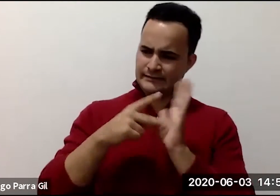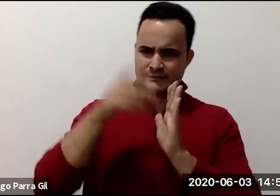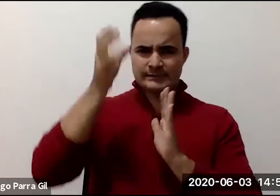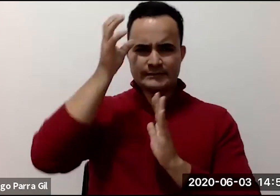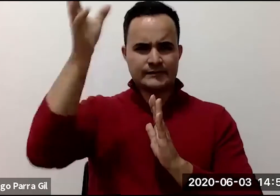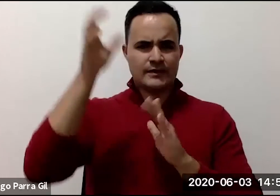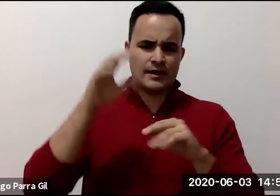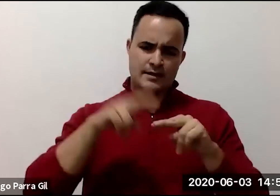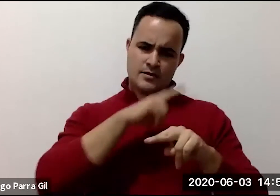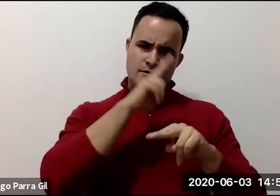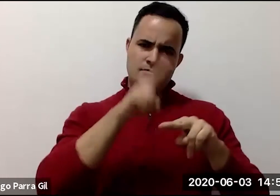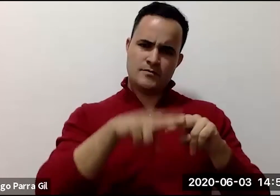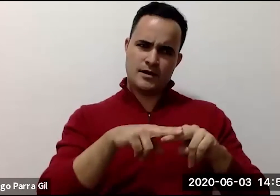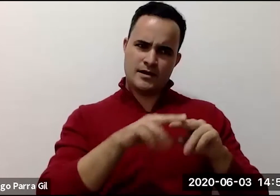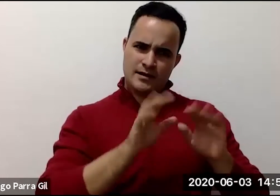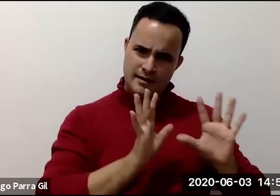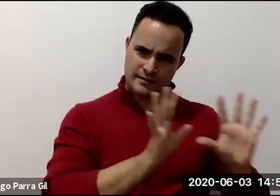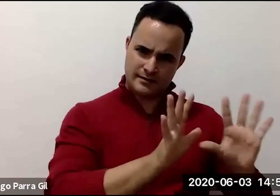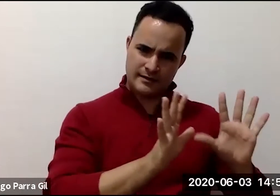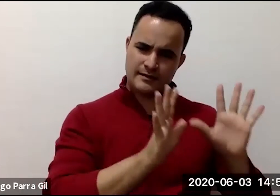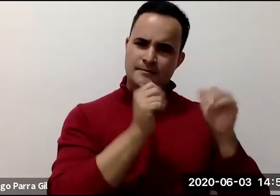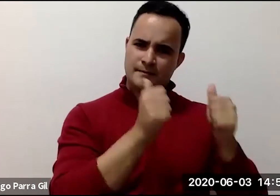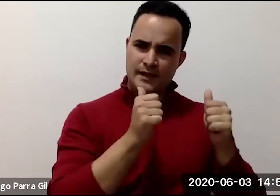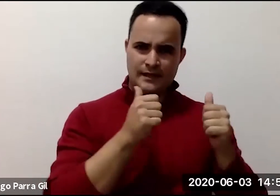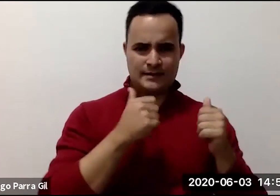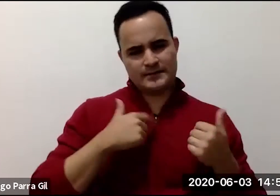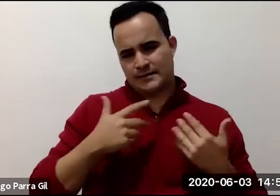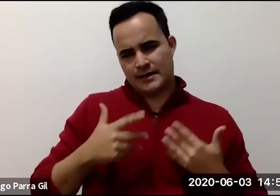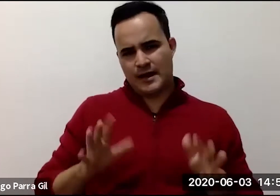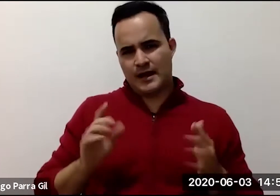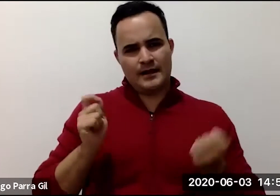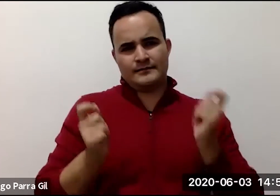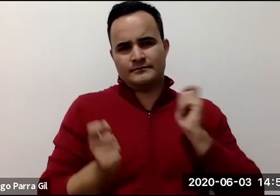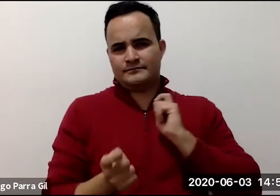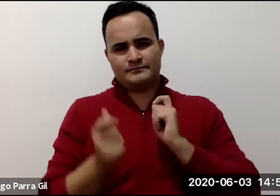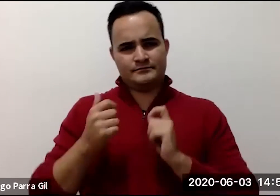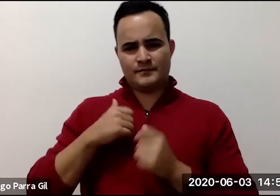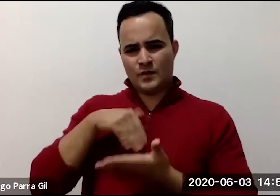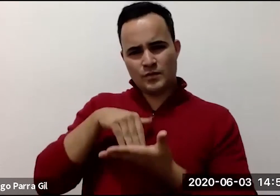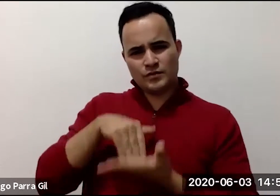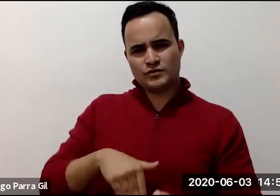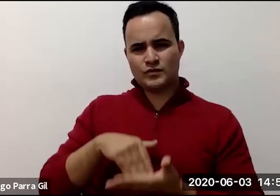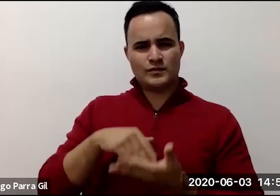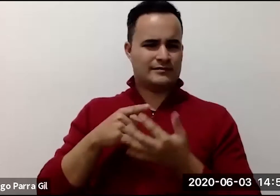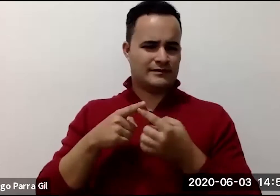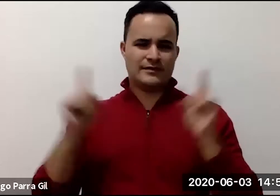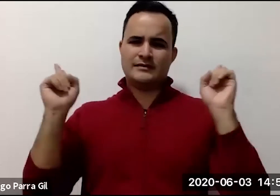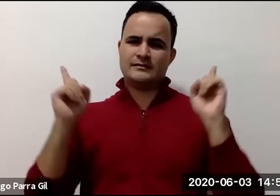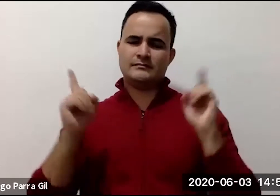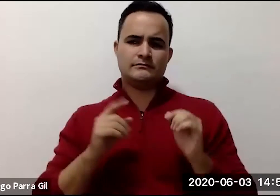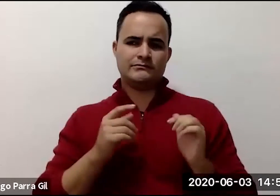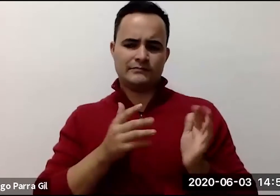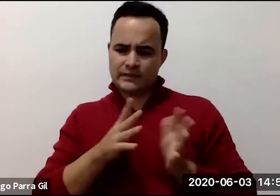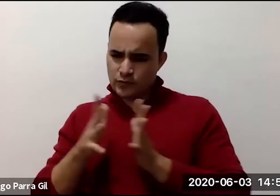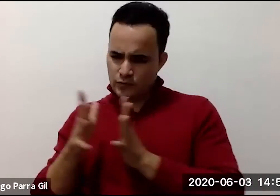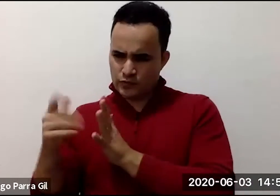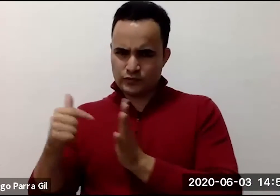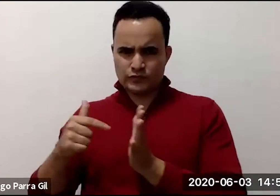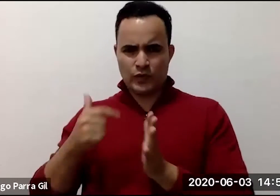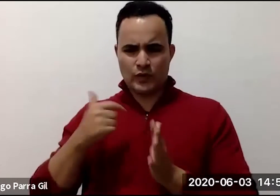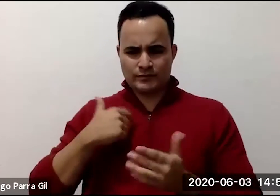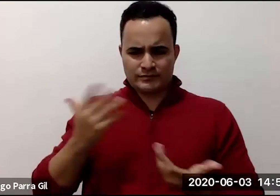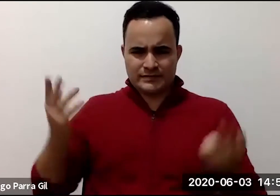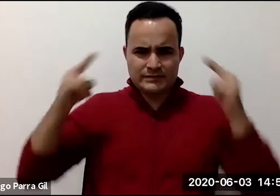Ahora me posiciono igual desde otros discursos en los cuales reivindico la esencia de mi ser,